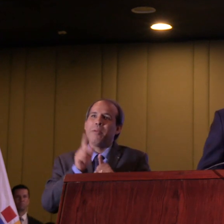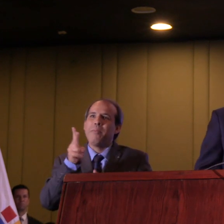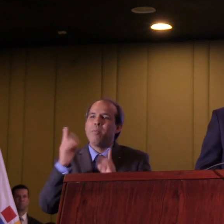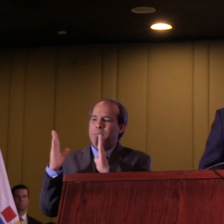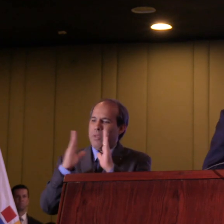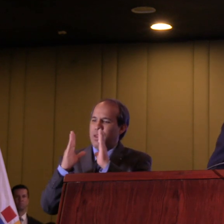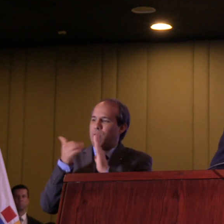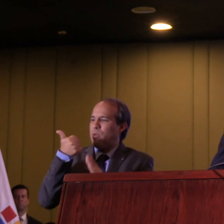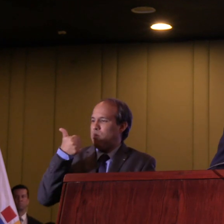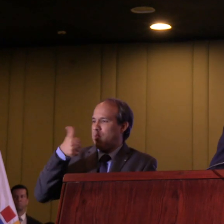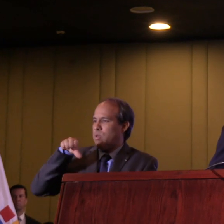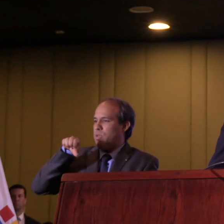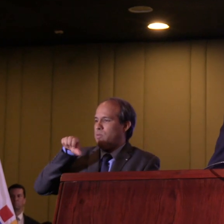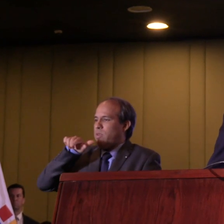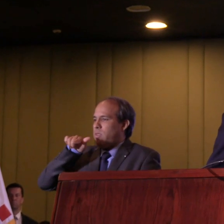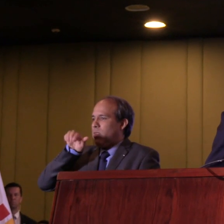70,